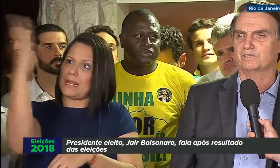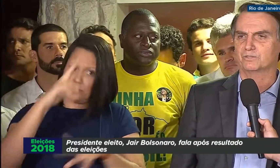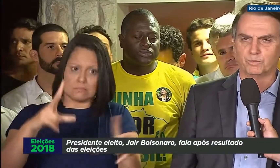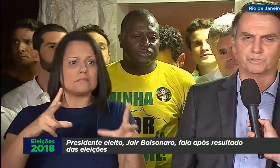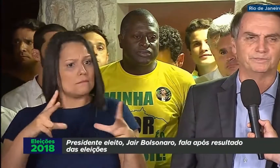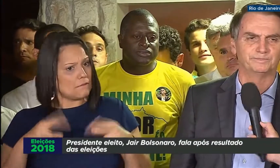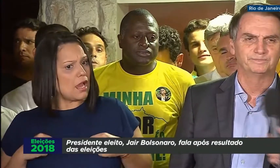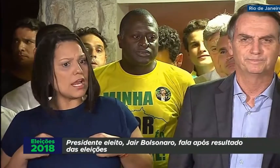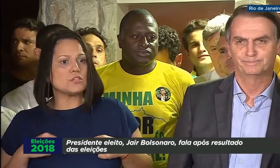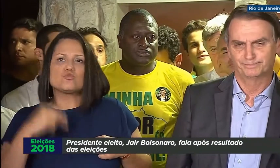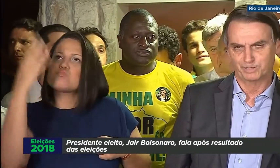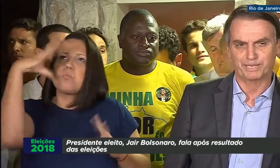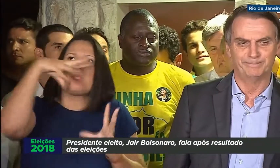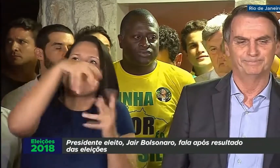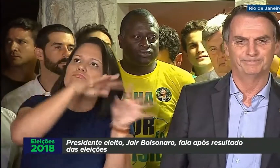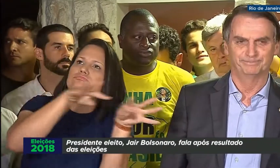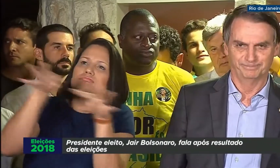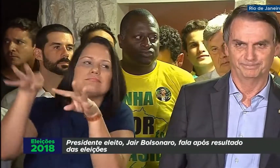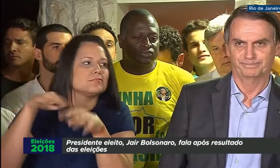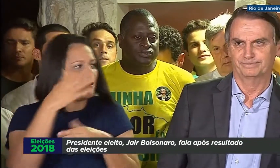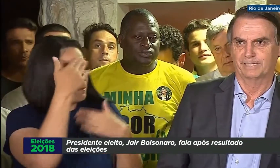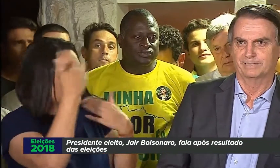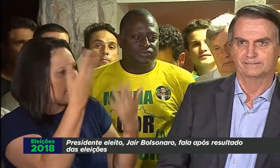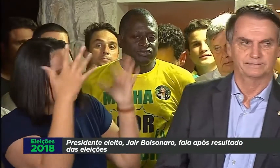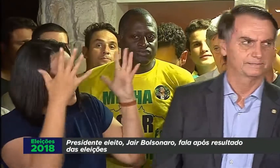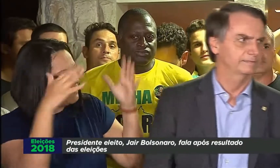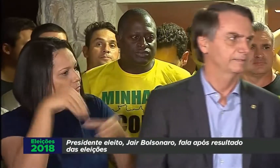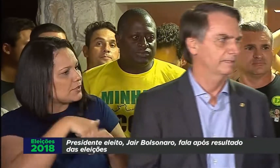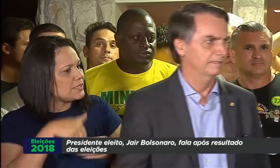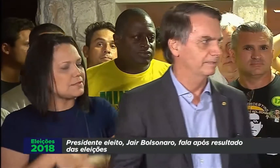destaque no mundo. Muito obrigado, parabéns pela votação.